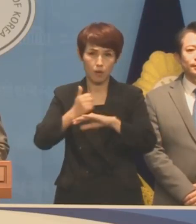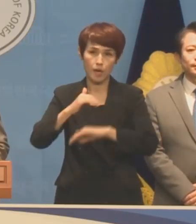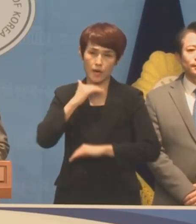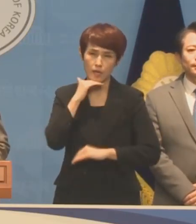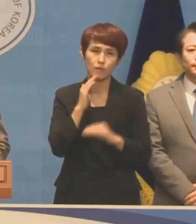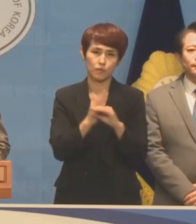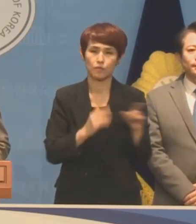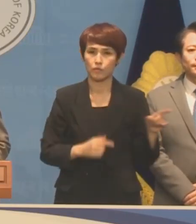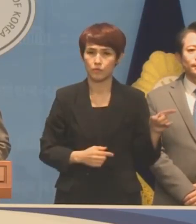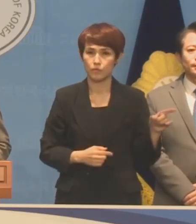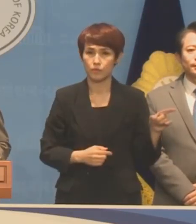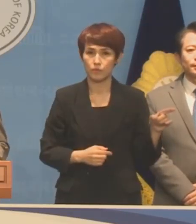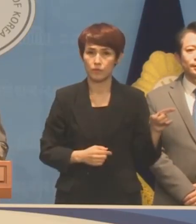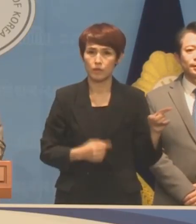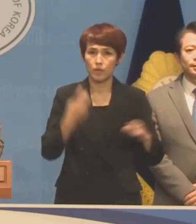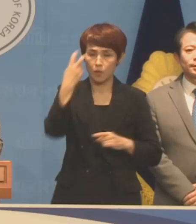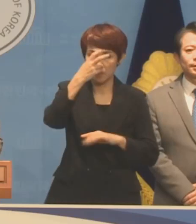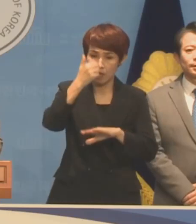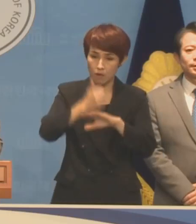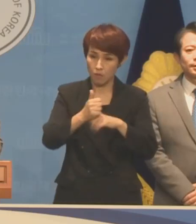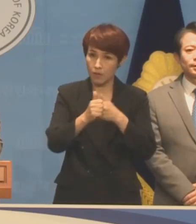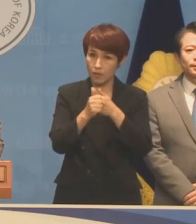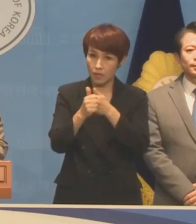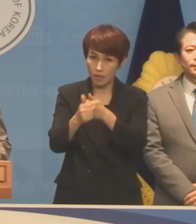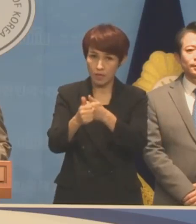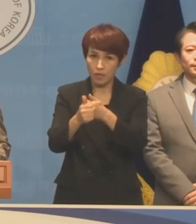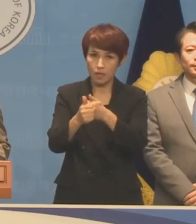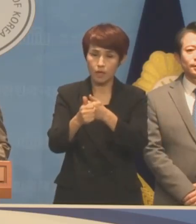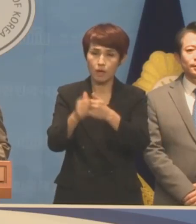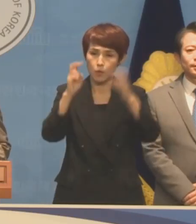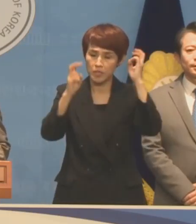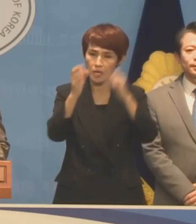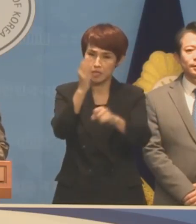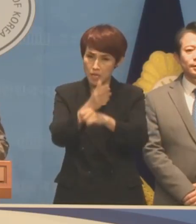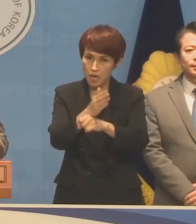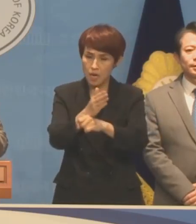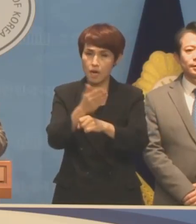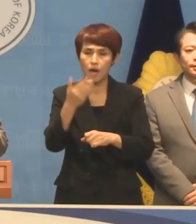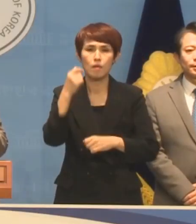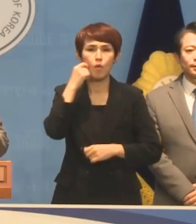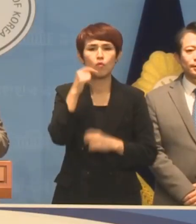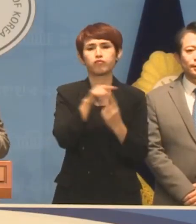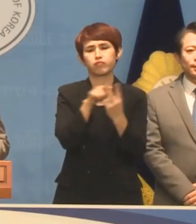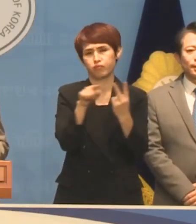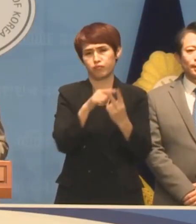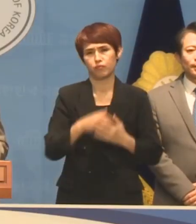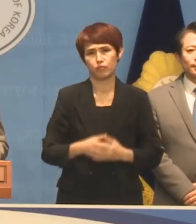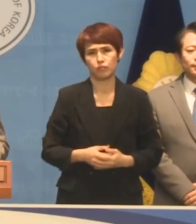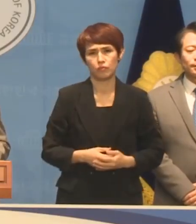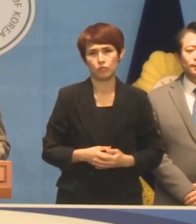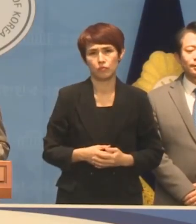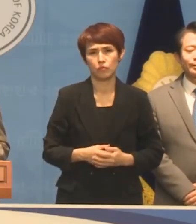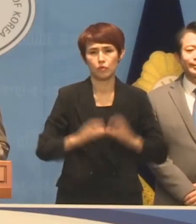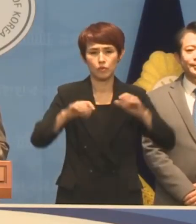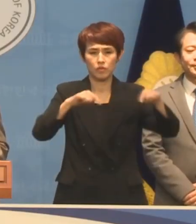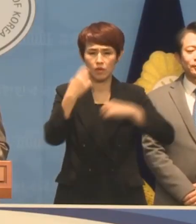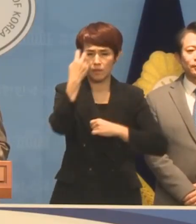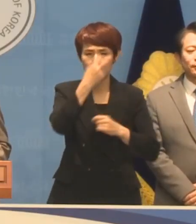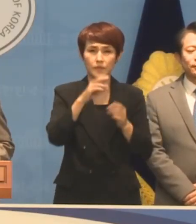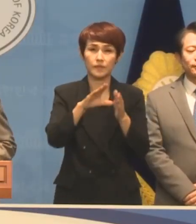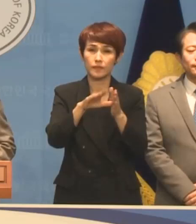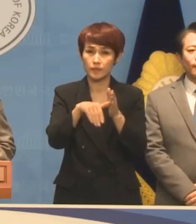있습니다. 검사 결과에 따라 인수가 제한될 수도 있는 상황입니다. 지난 국정감사